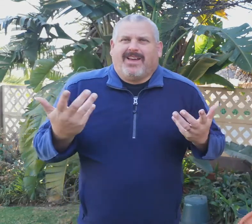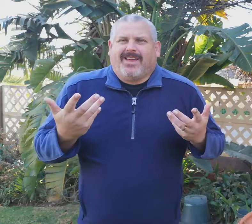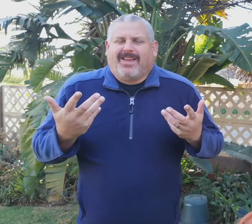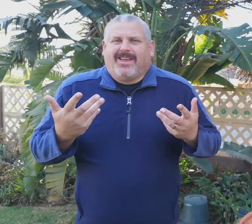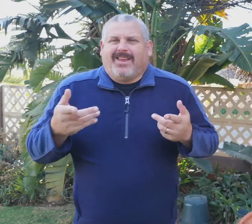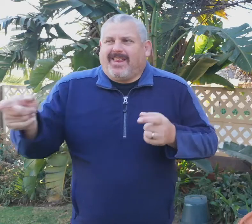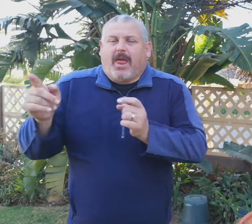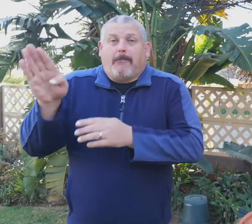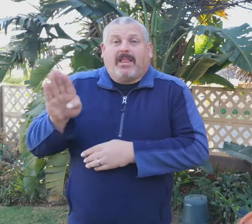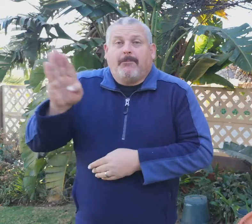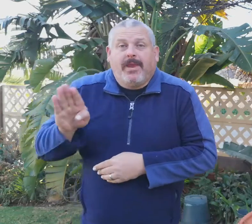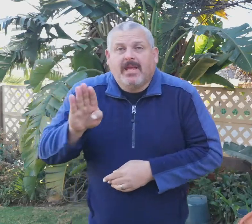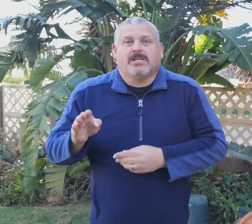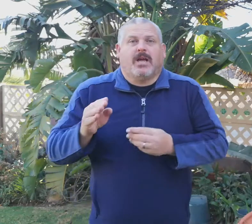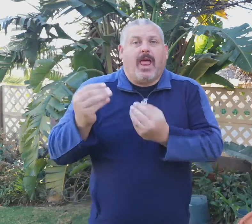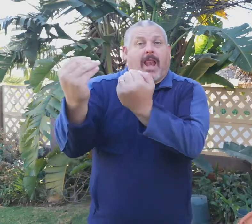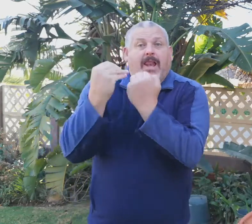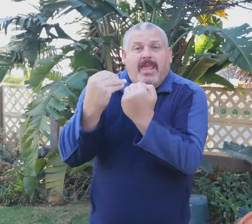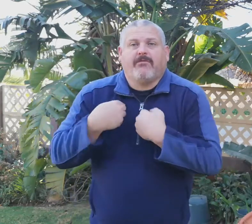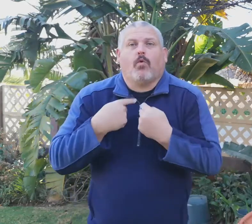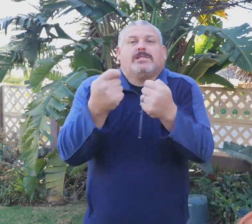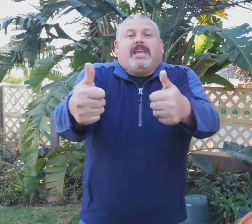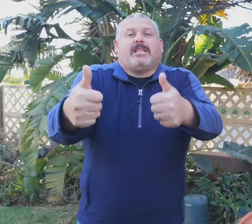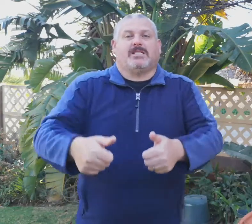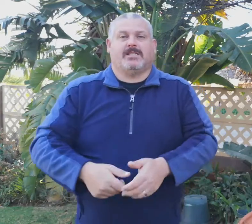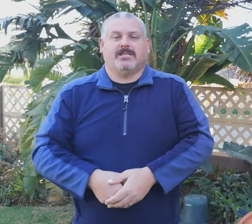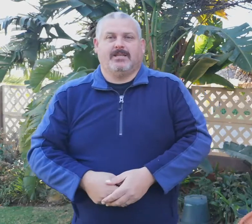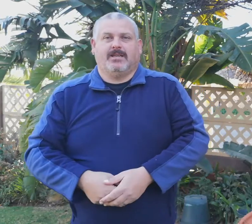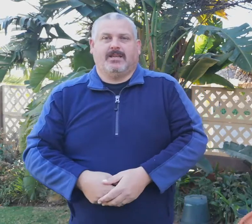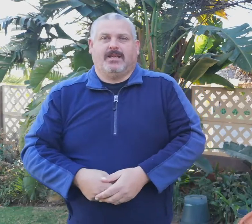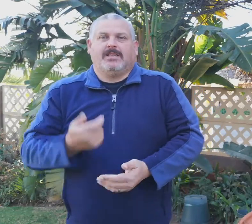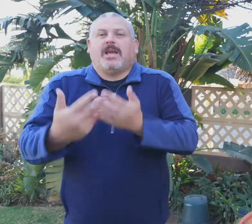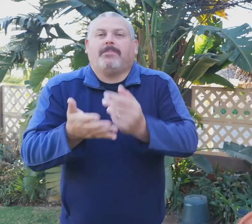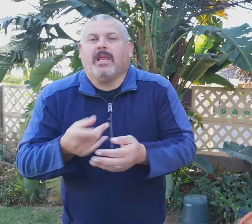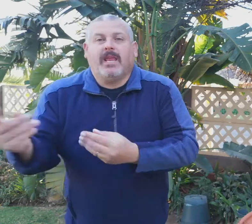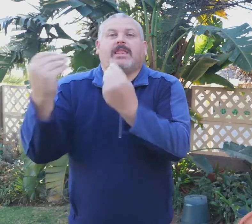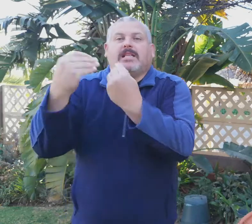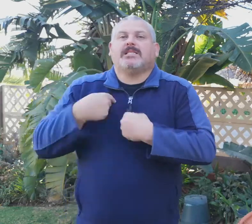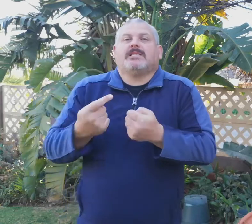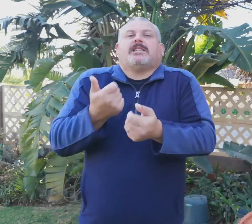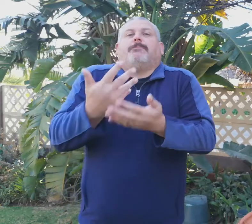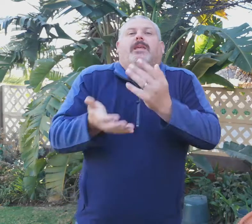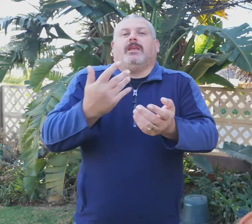Maar Bartimeus leer vir ons iets. Something, he teaches us something